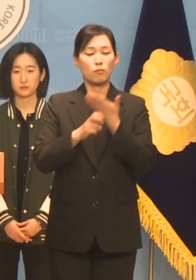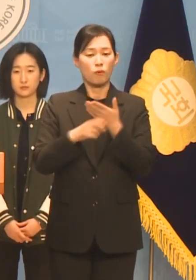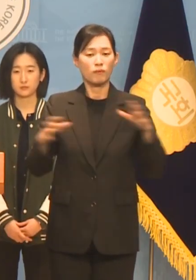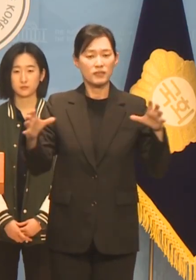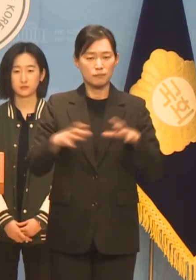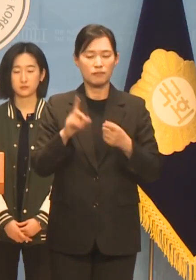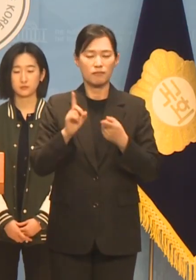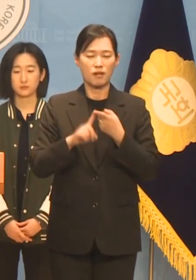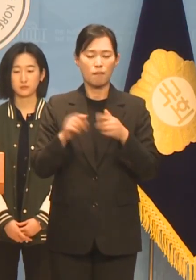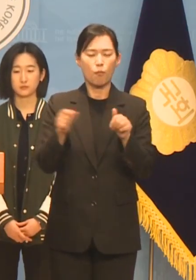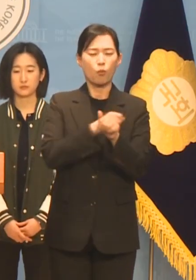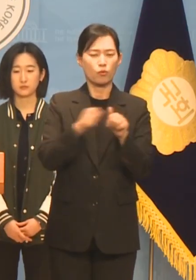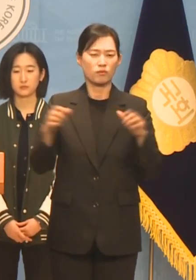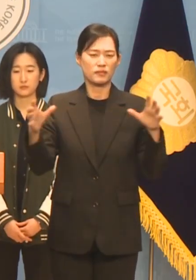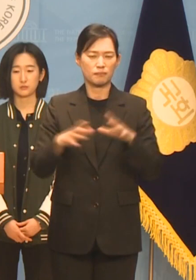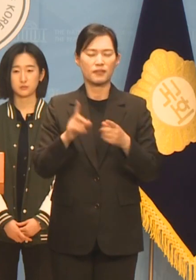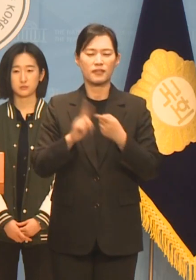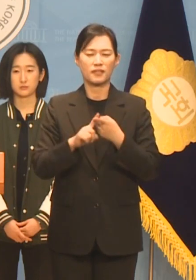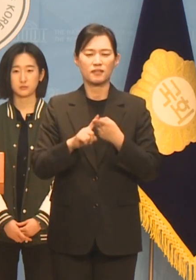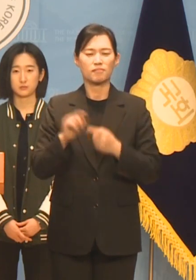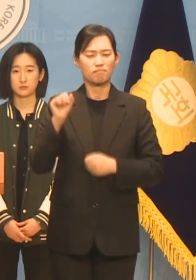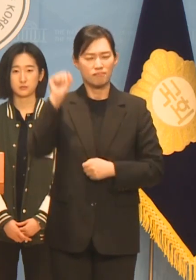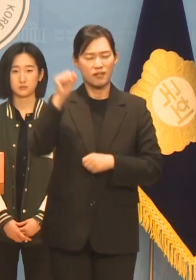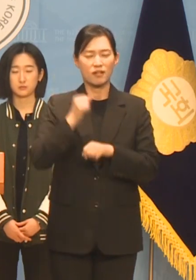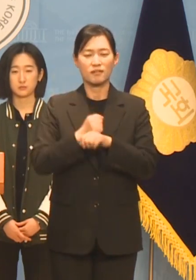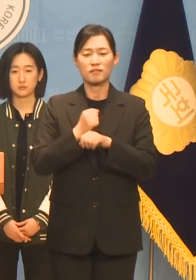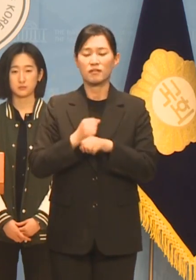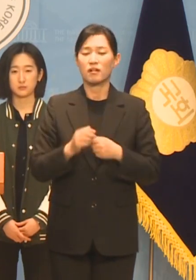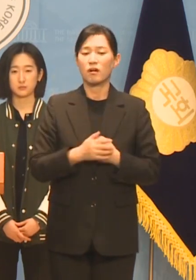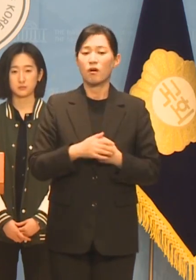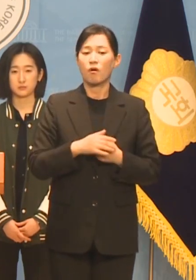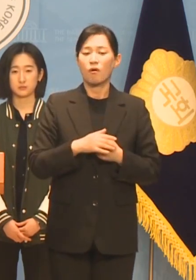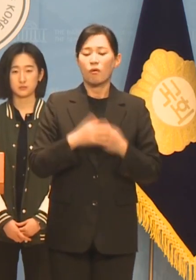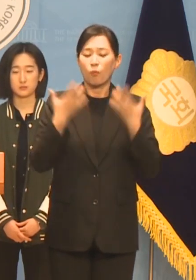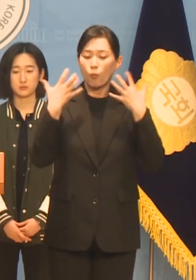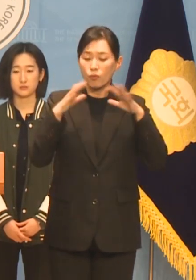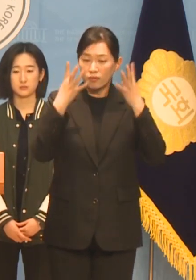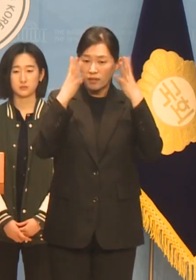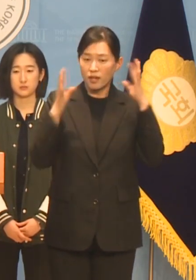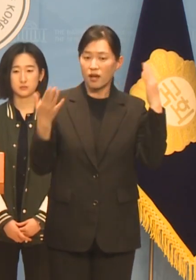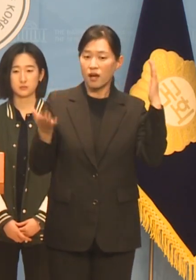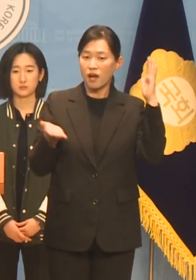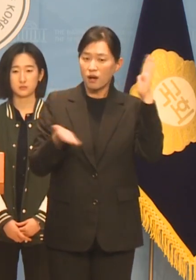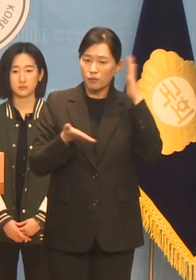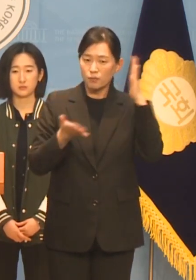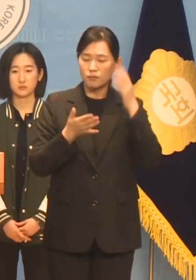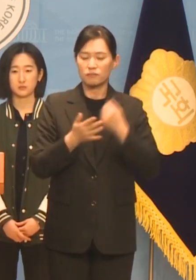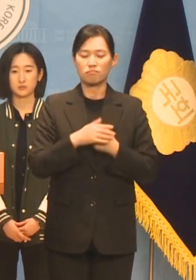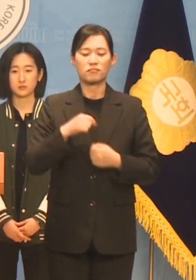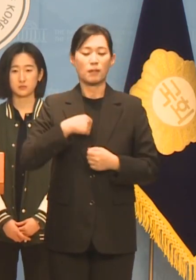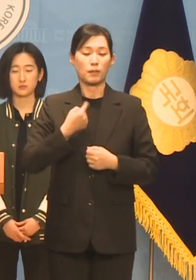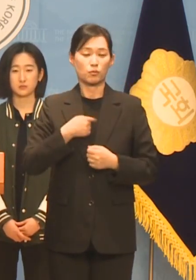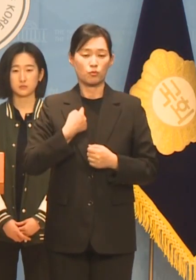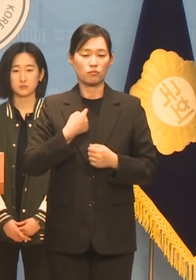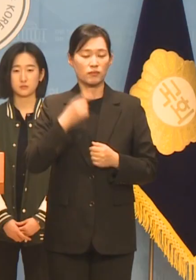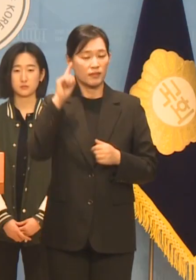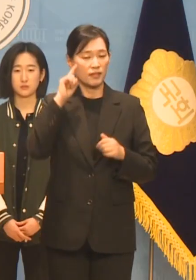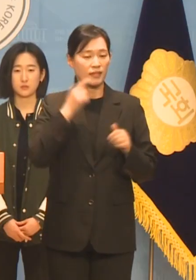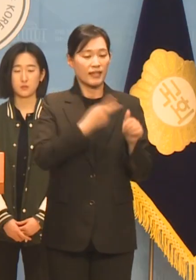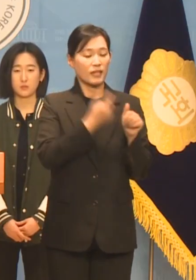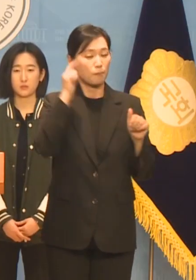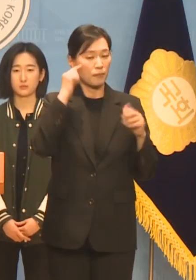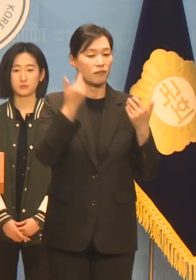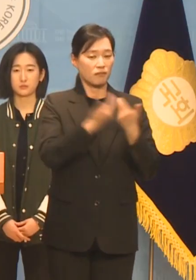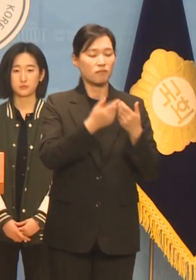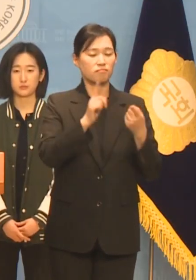폭력행위를 규탄합니다. 고려대학교 탄핵반대 시국선언은 인증된 고려대학교 학생들의 자발적인 참여로 이루어졌으며